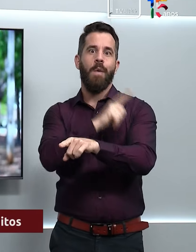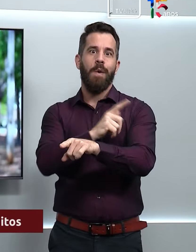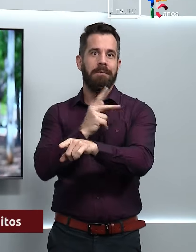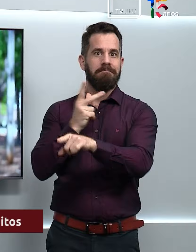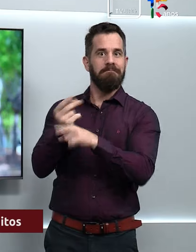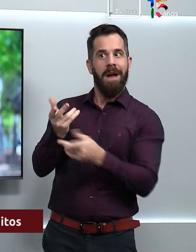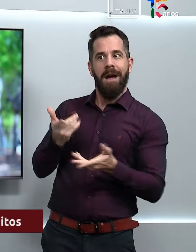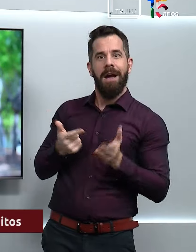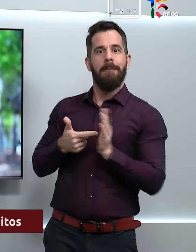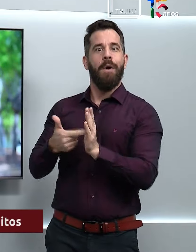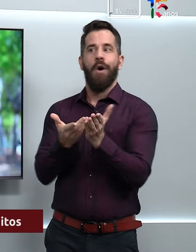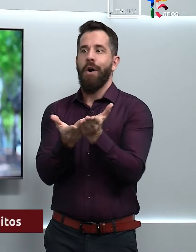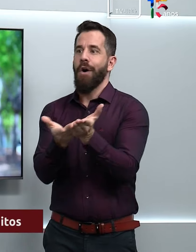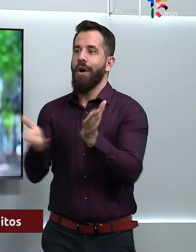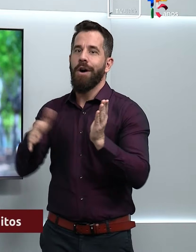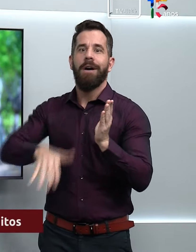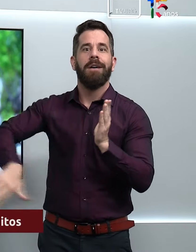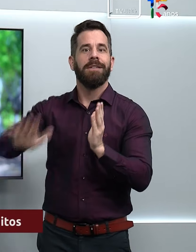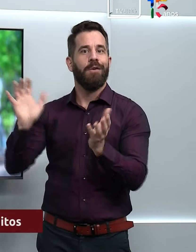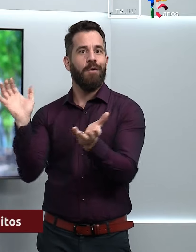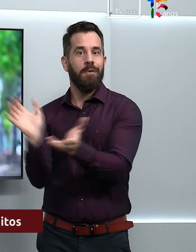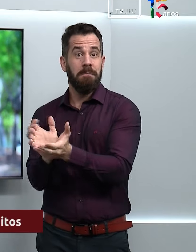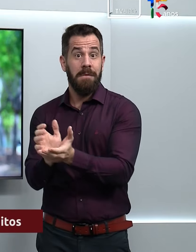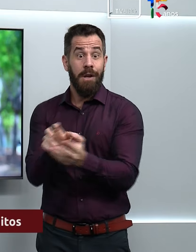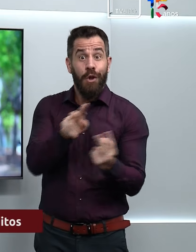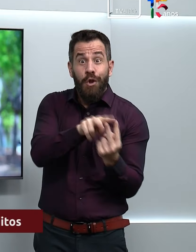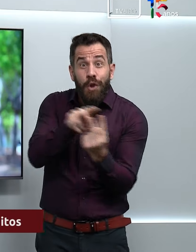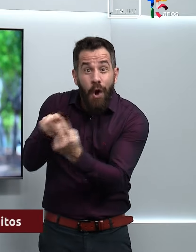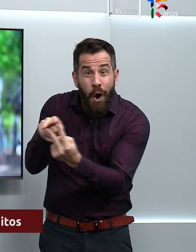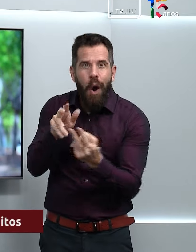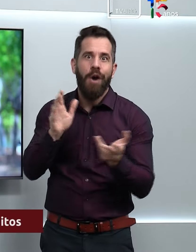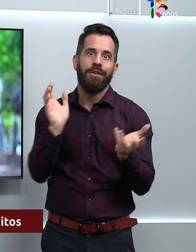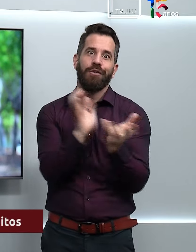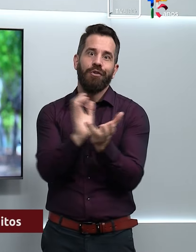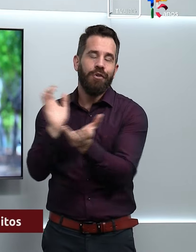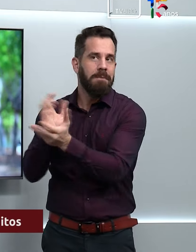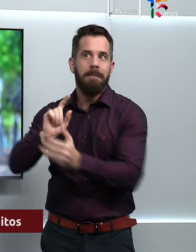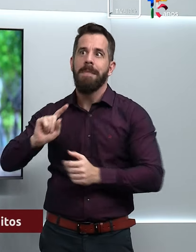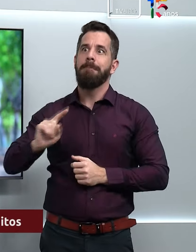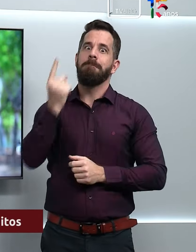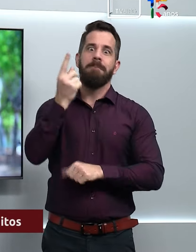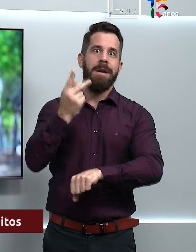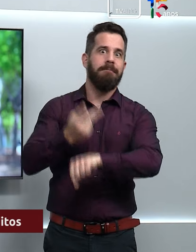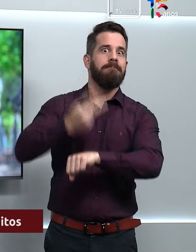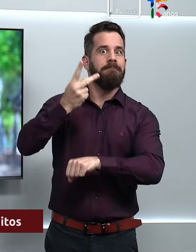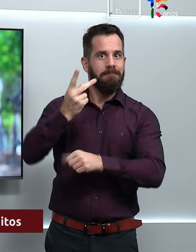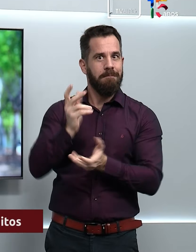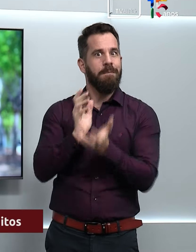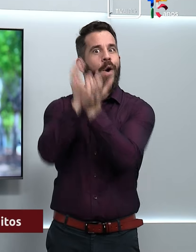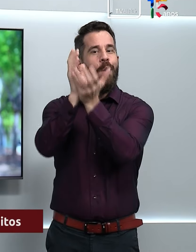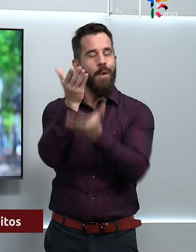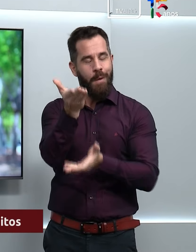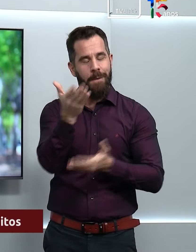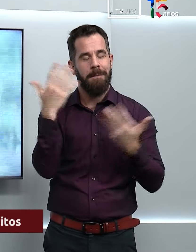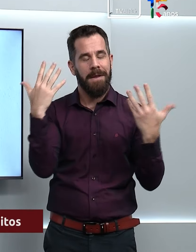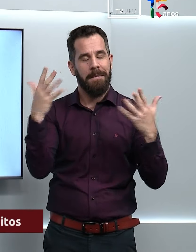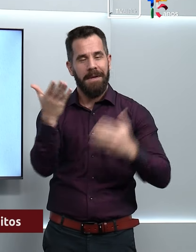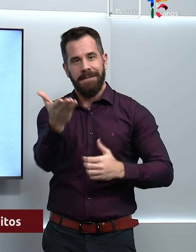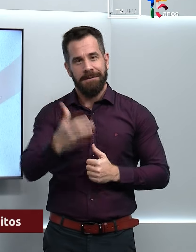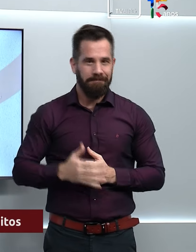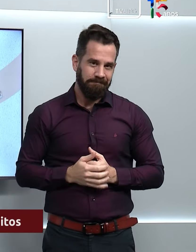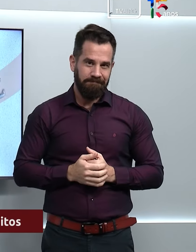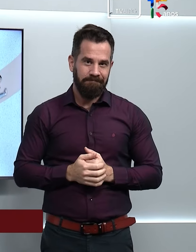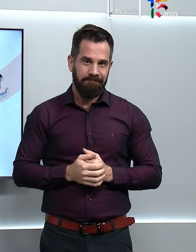comunidades e terminou com dois times levantando a taça pela primeira vez volto com vocês no estúdio